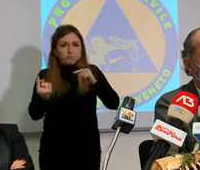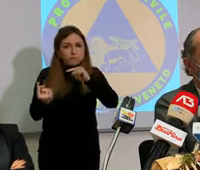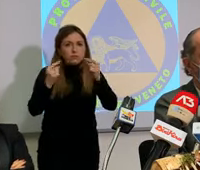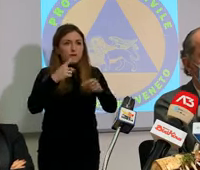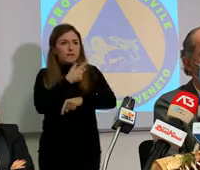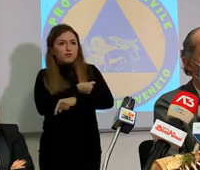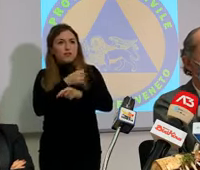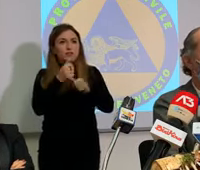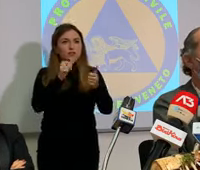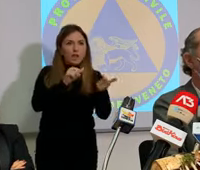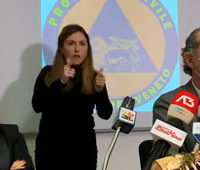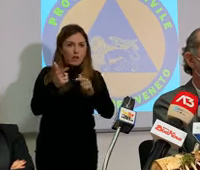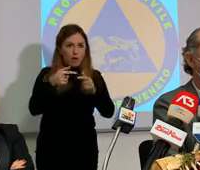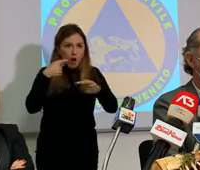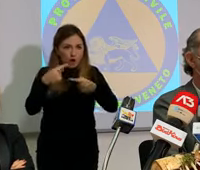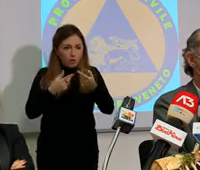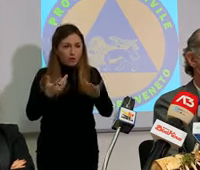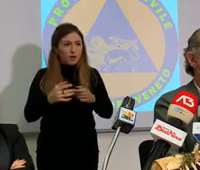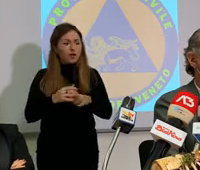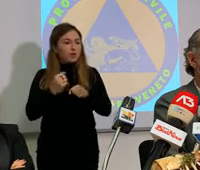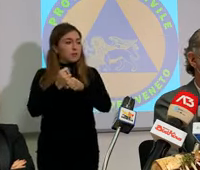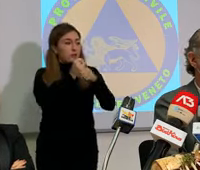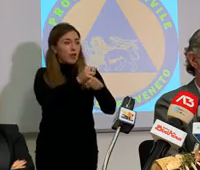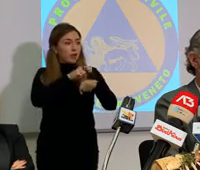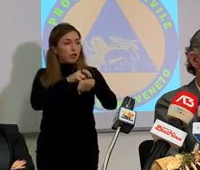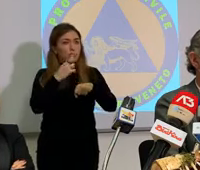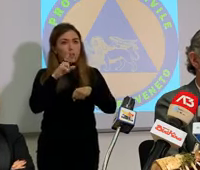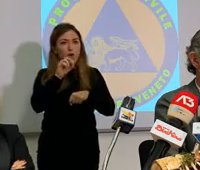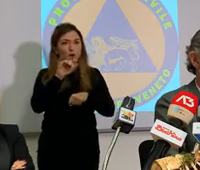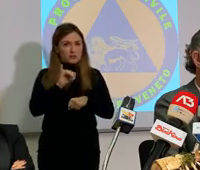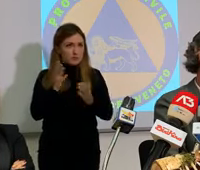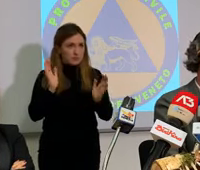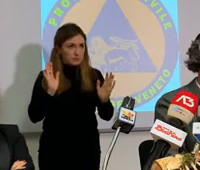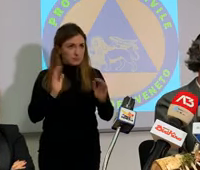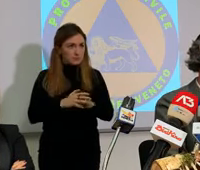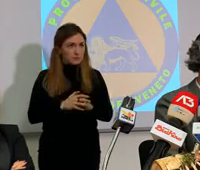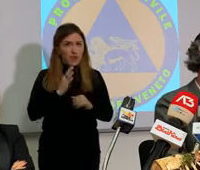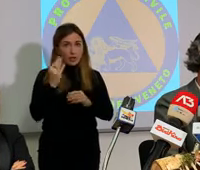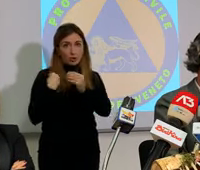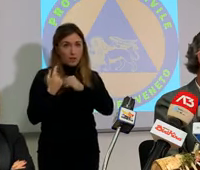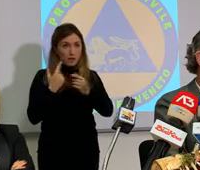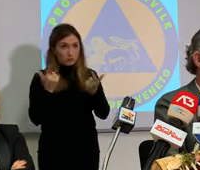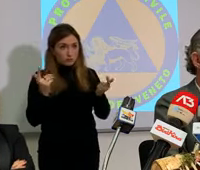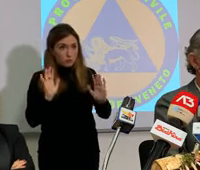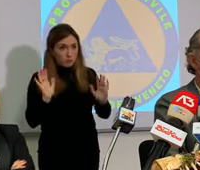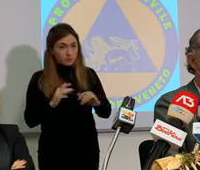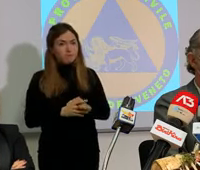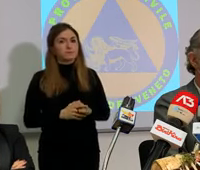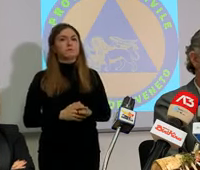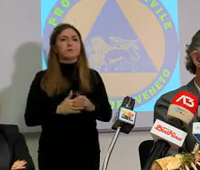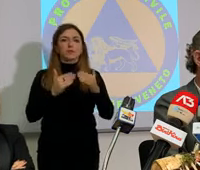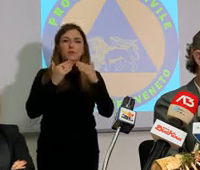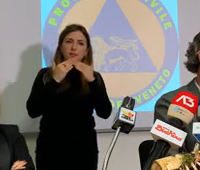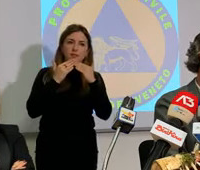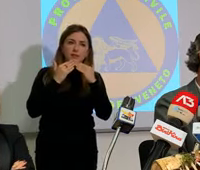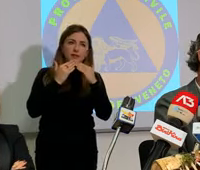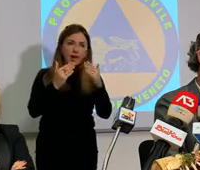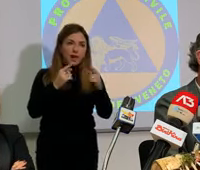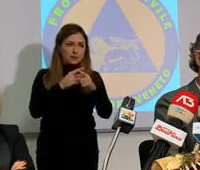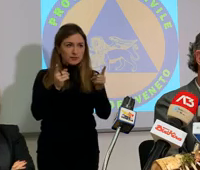e io mi lascerei a dottor rosi avete altro ragazzi io non ho altre notazioni ok vi ringrazio